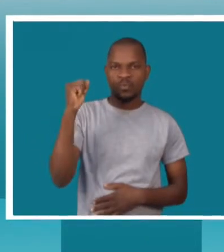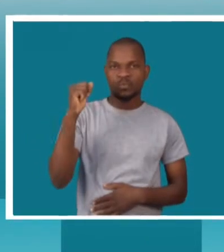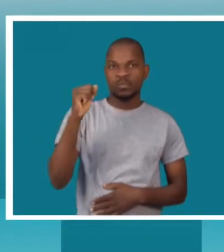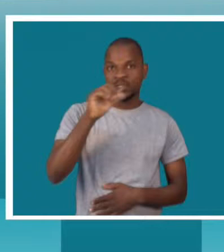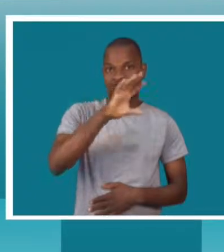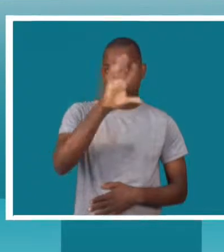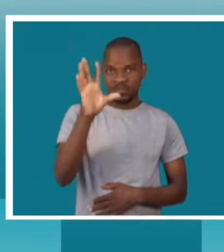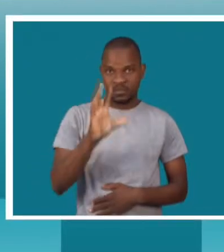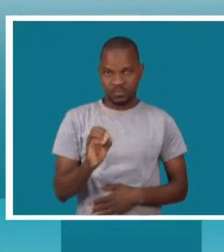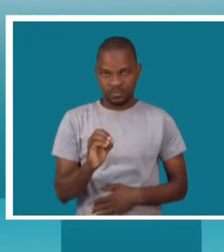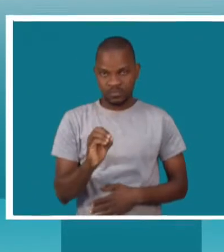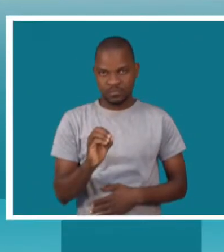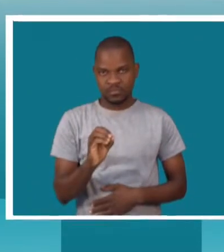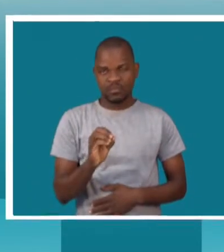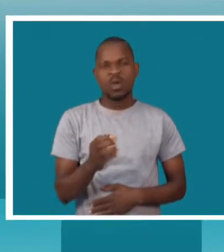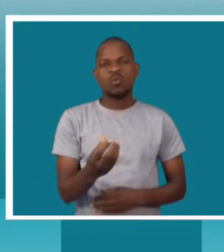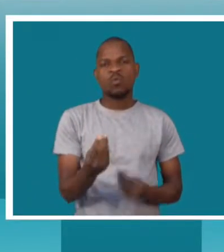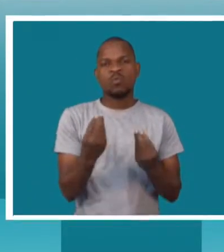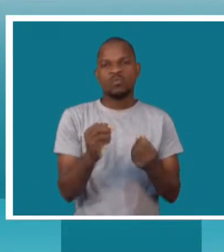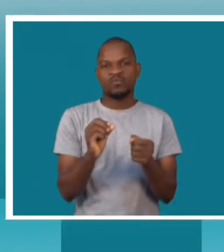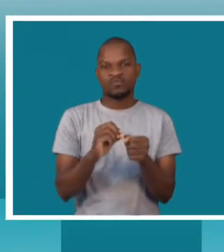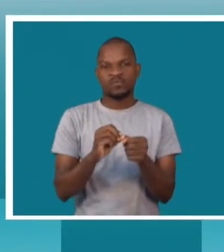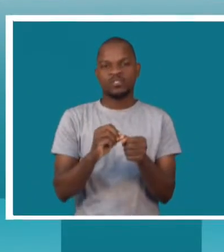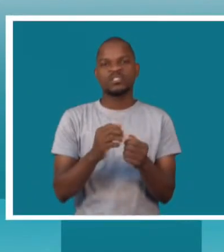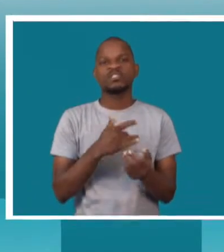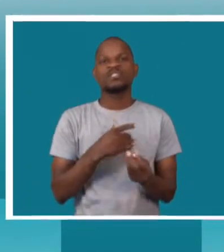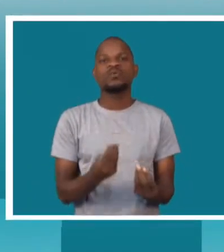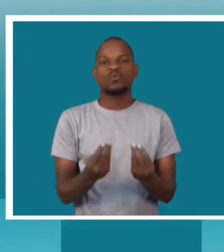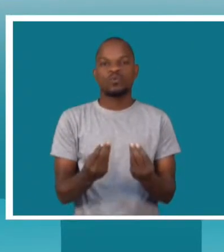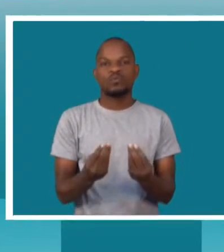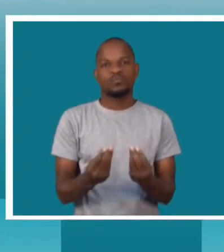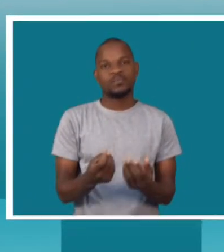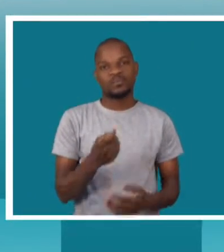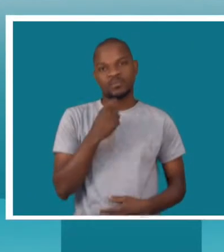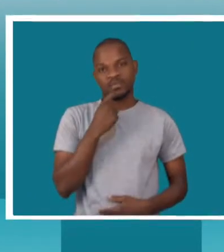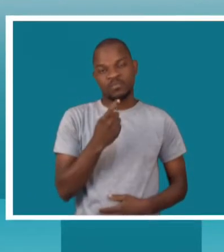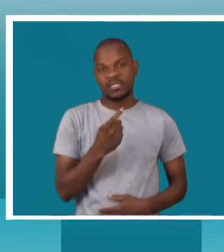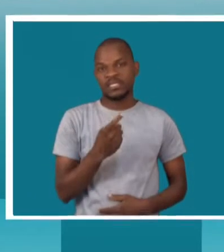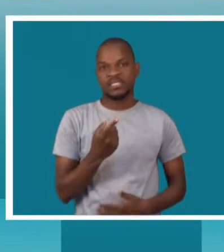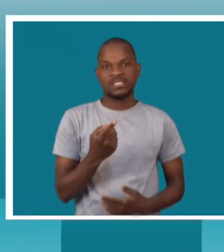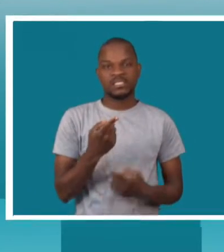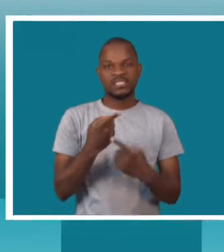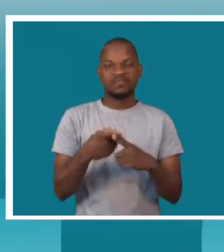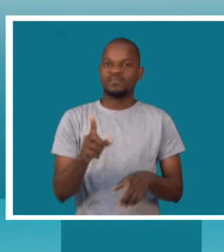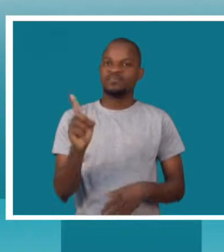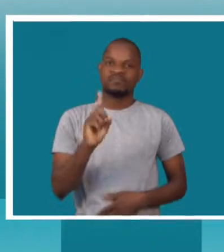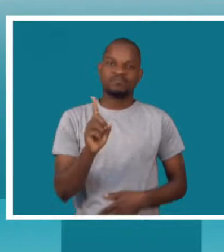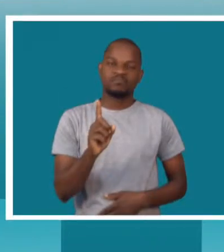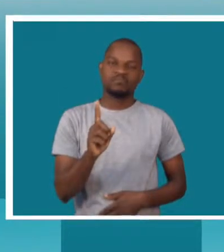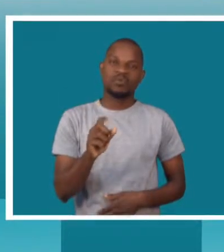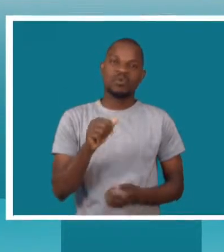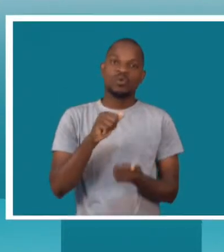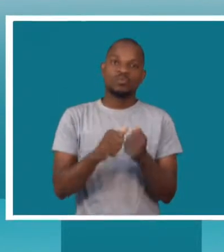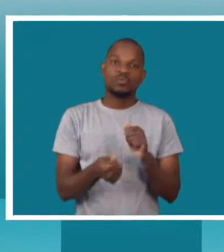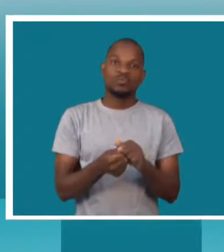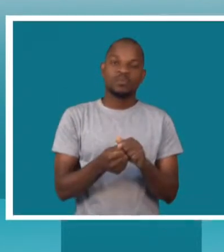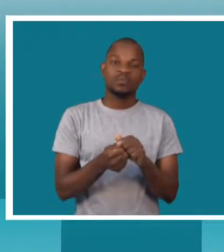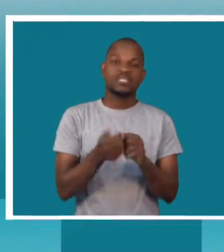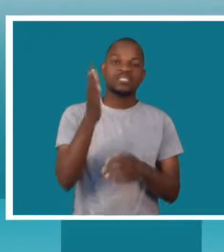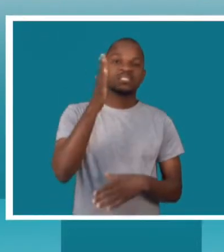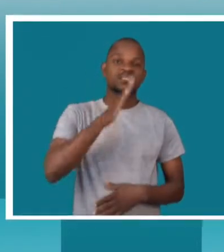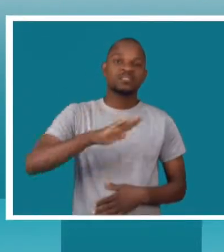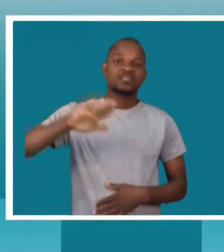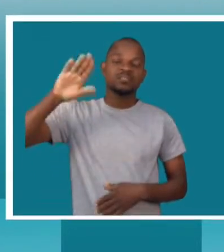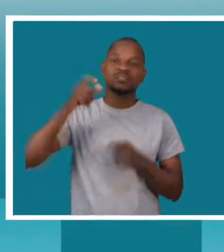campeonatos africanos desta modalidade. Como é que foi? Como é que se sentiu? Não fez nenhuma diferença, por falta de reconhecimento a nível